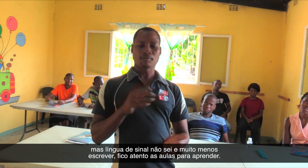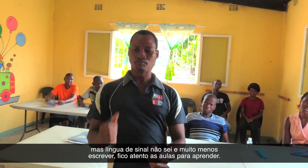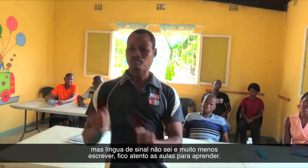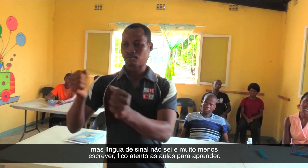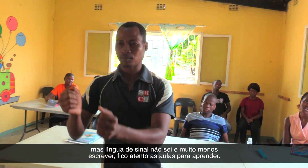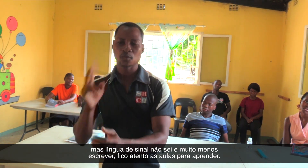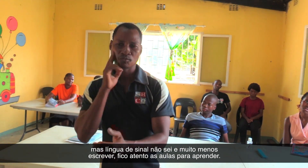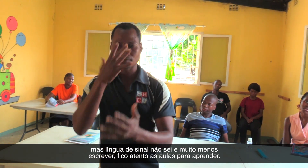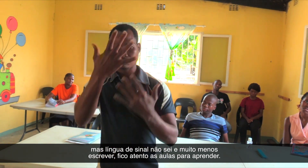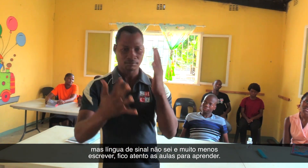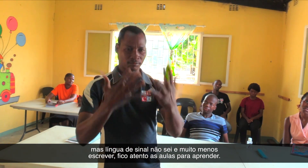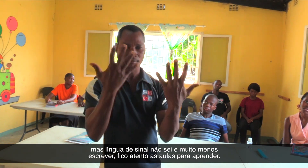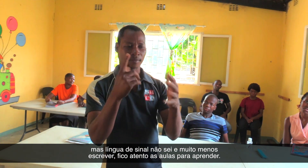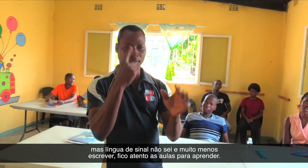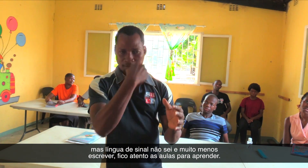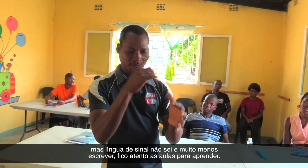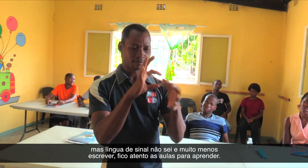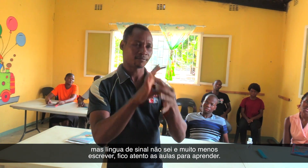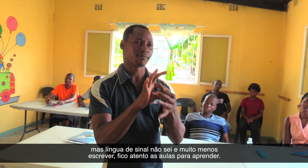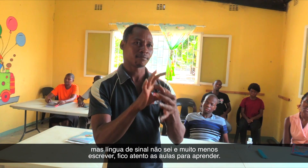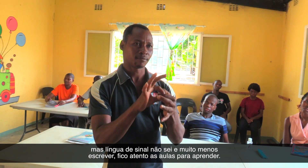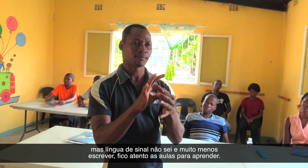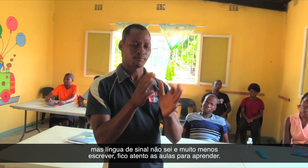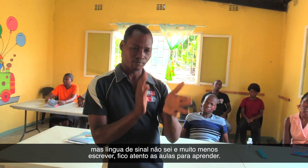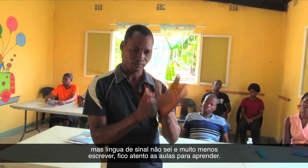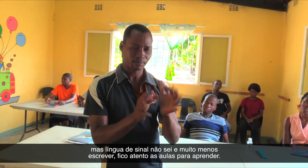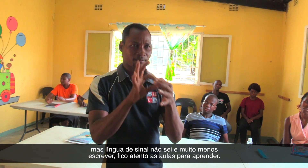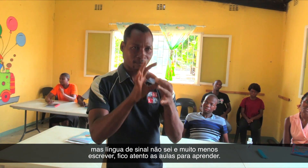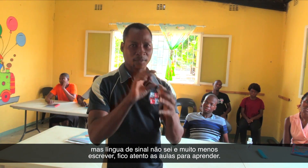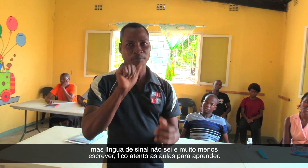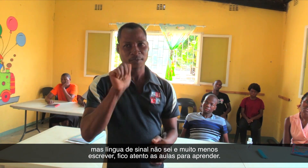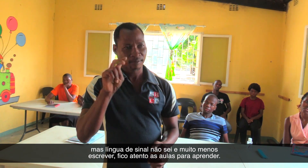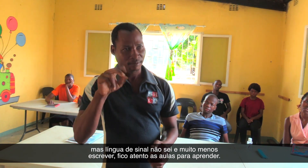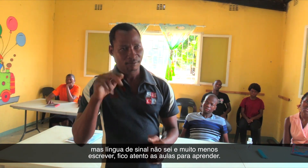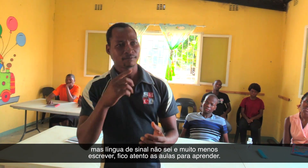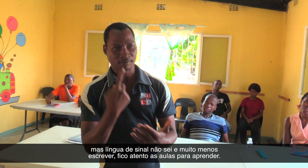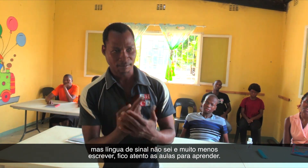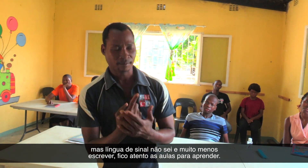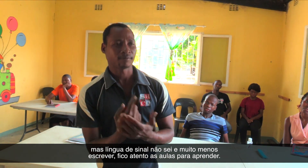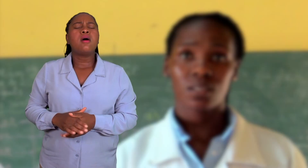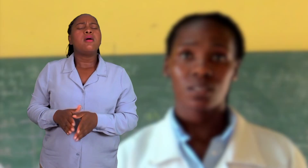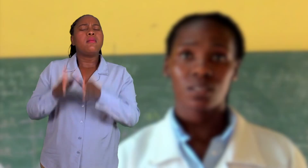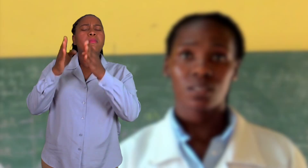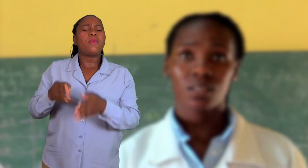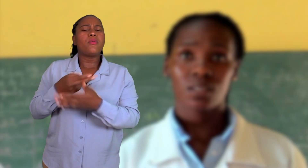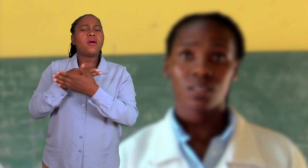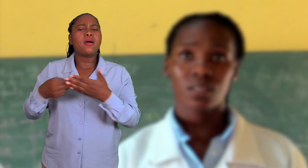Mas língua de sinal não sei, e muito menos escrever. Fico atento às aulas para aprender.